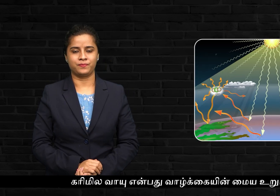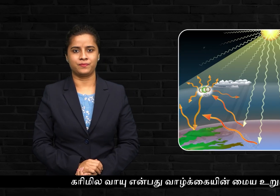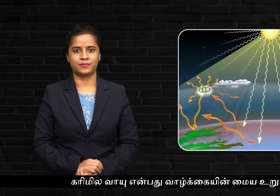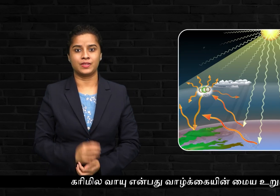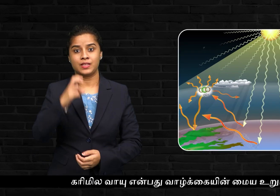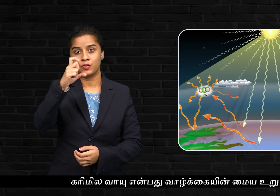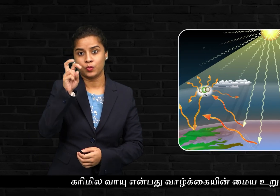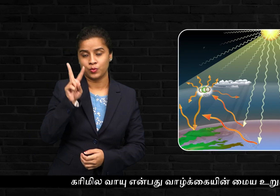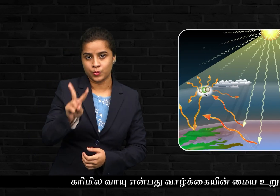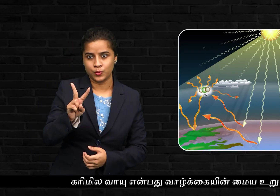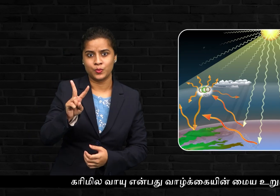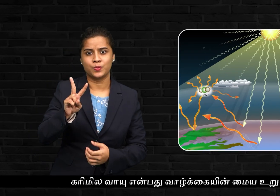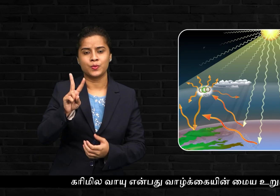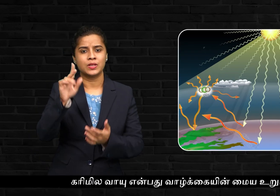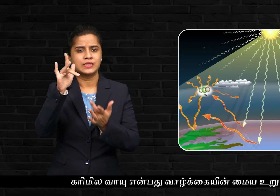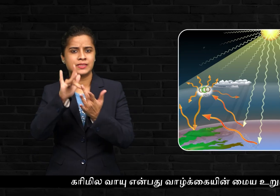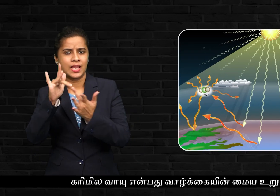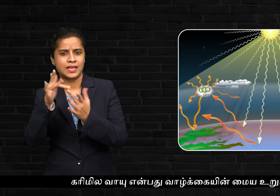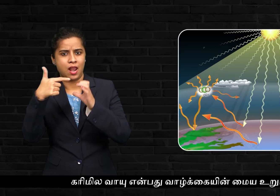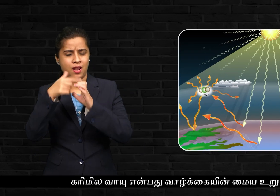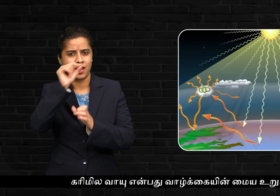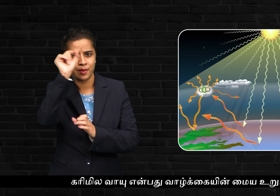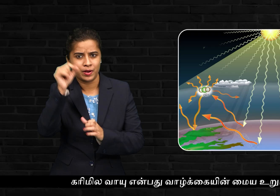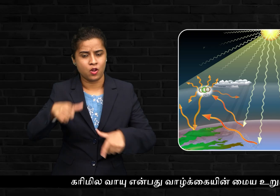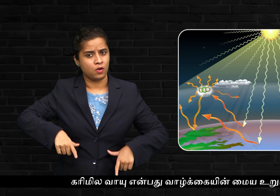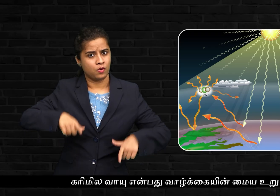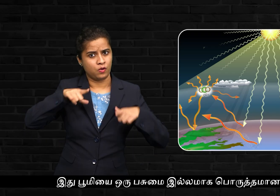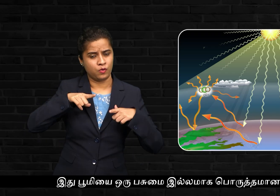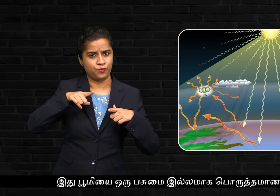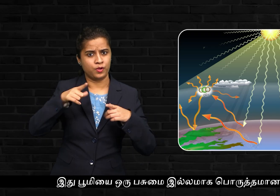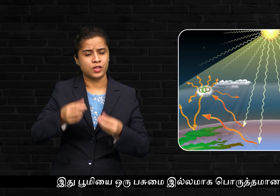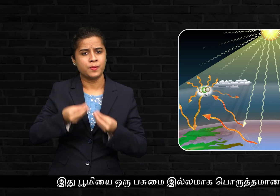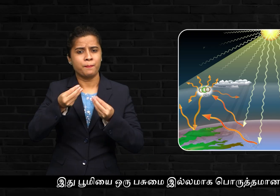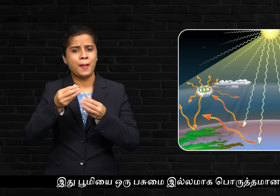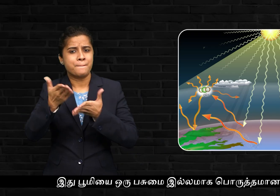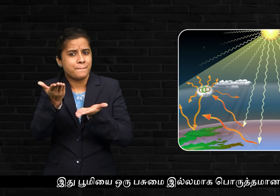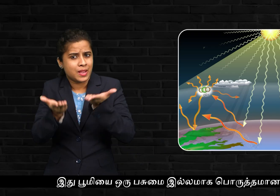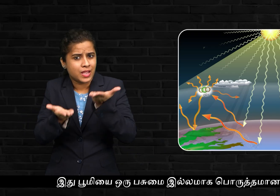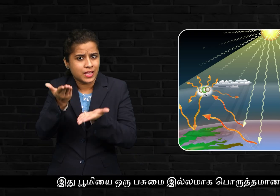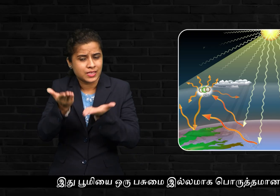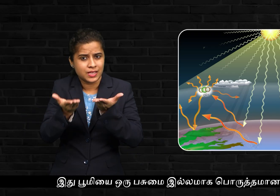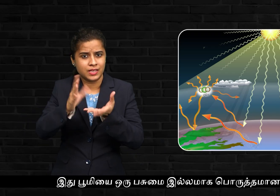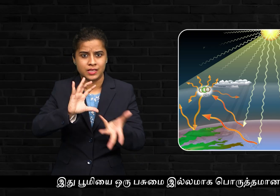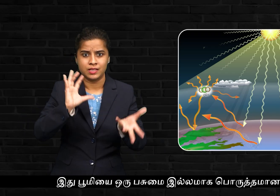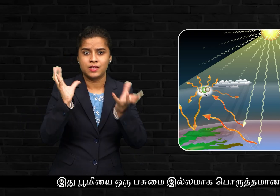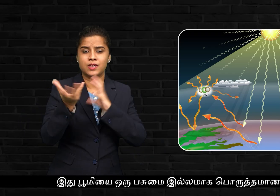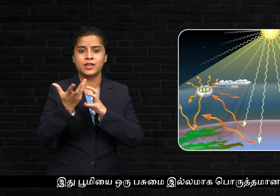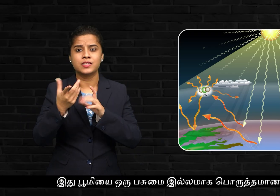கரிமல வாயு என்பது வாழ்க்கையின் மைய உறுப்பு ஆகும். இது பூமியை ஒரு பசுமை இல்லமாக